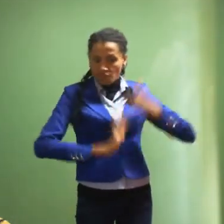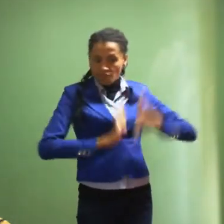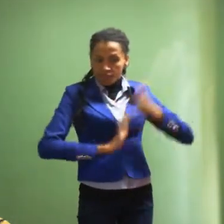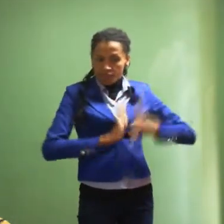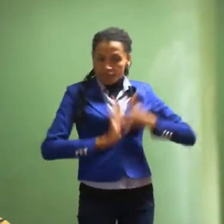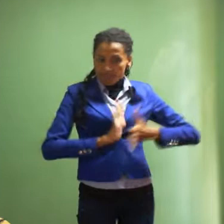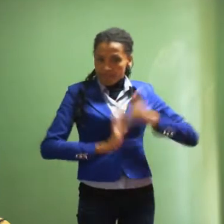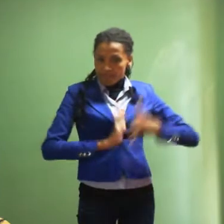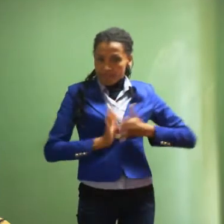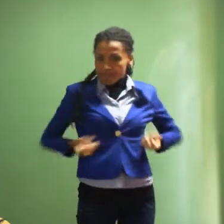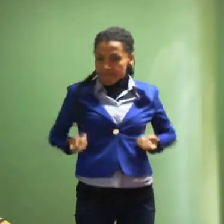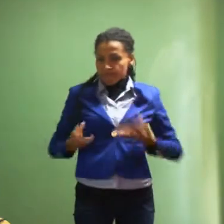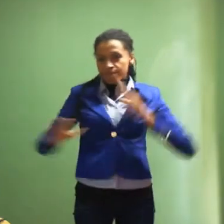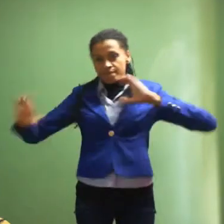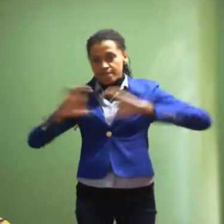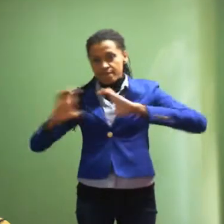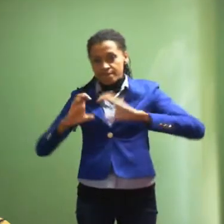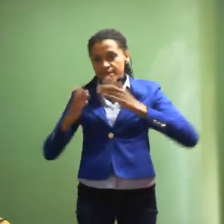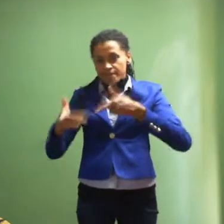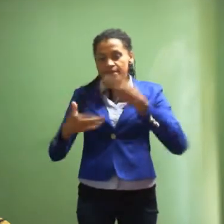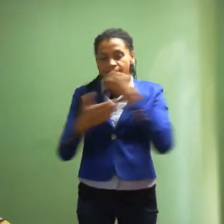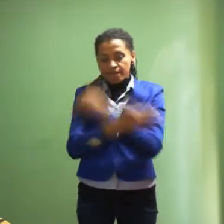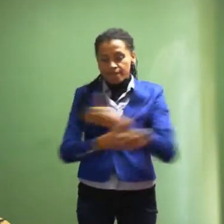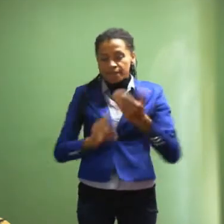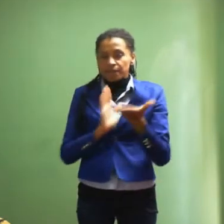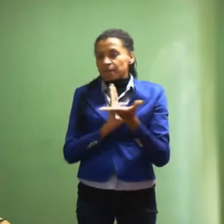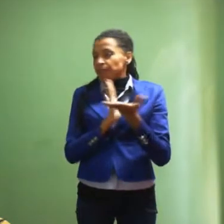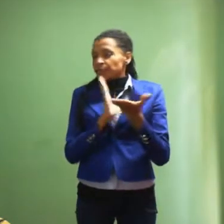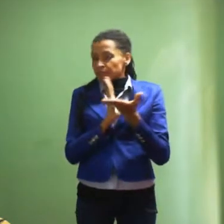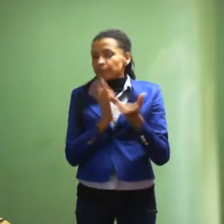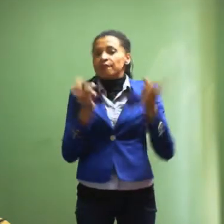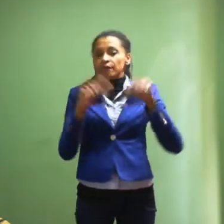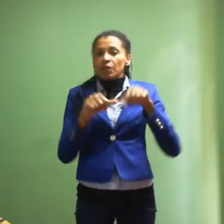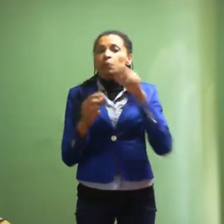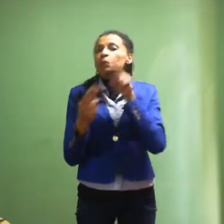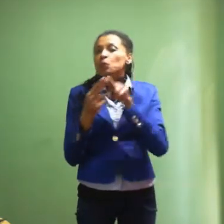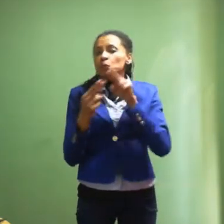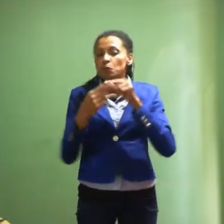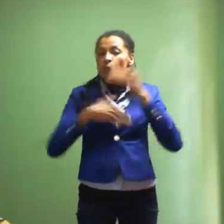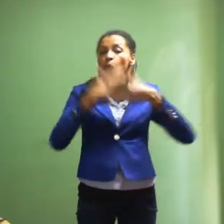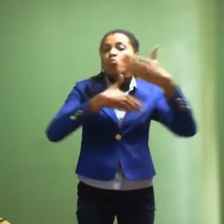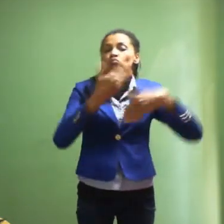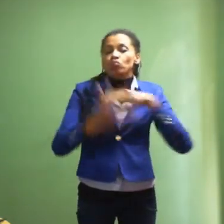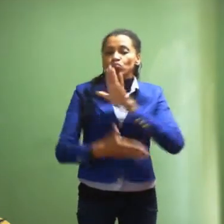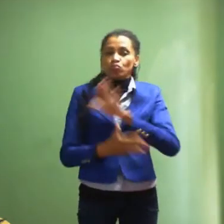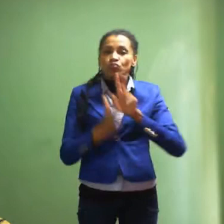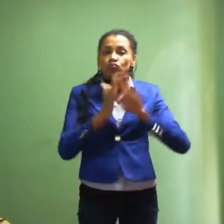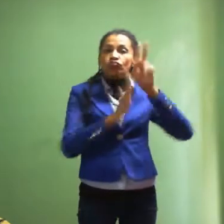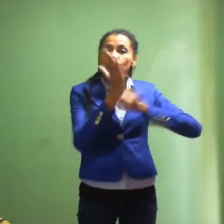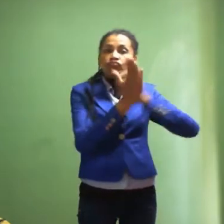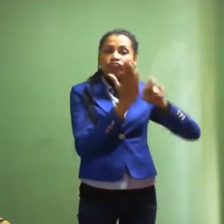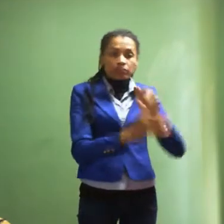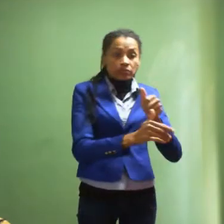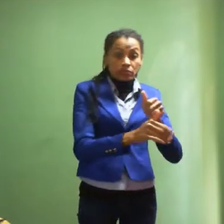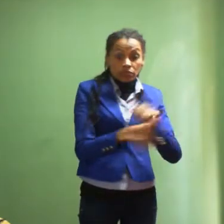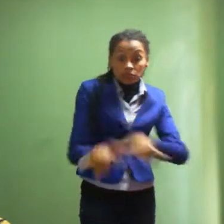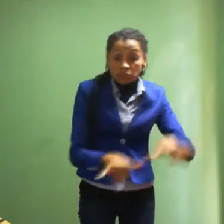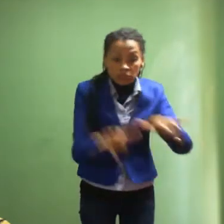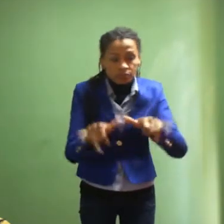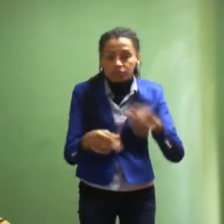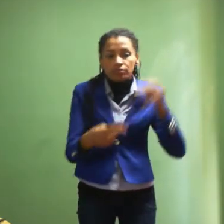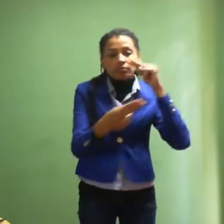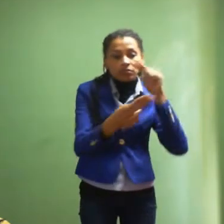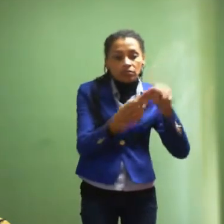lengua de señas, para transmitir a los estudiantes. Tiene que tener en cuenta el proceso en lengua escrita, las diferencias individuales, tiene que tener